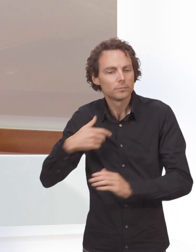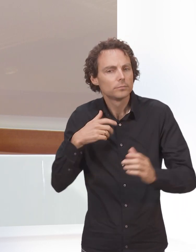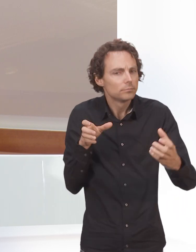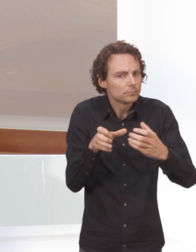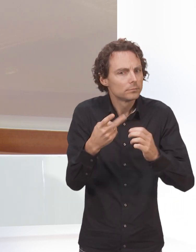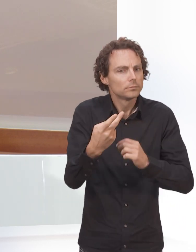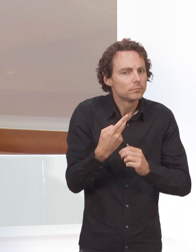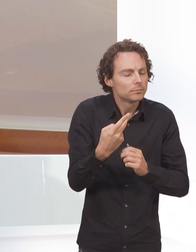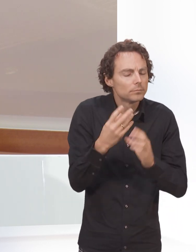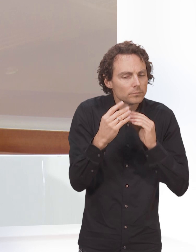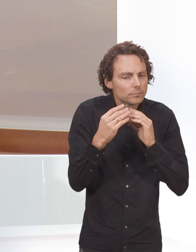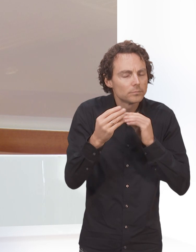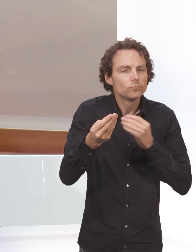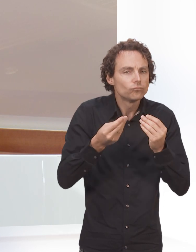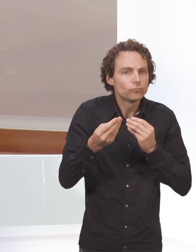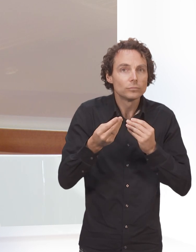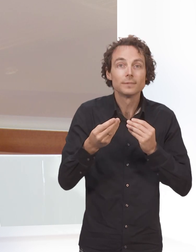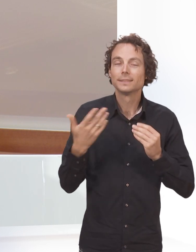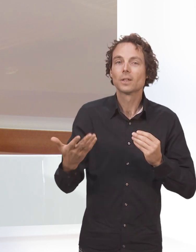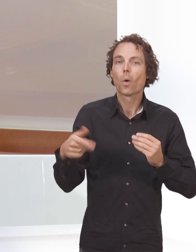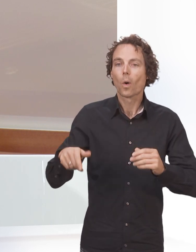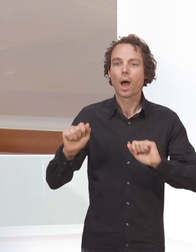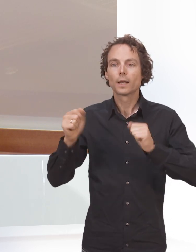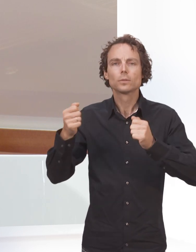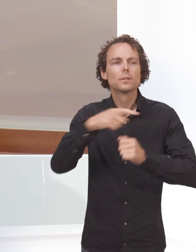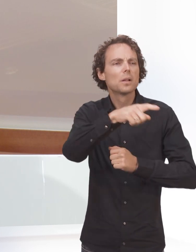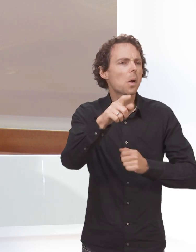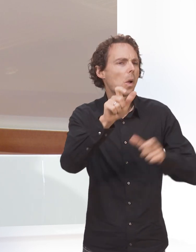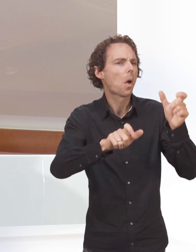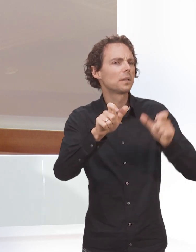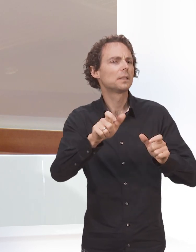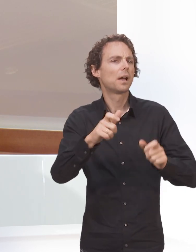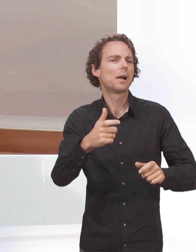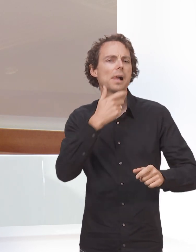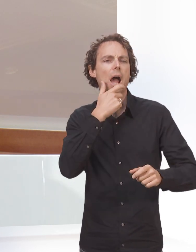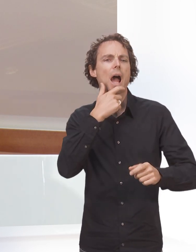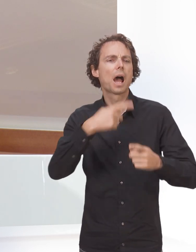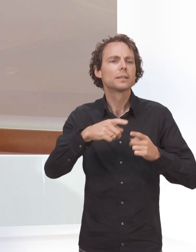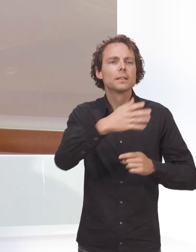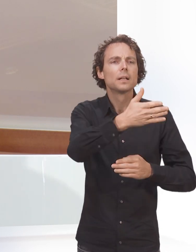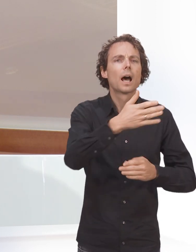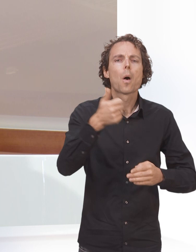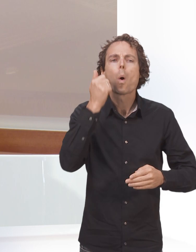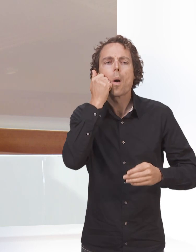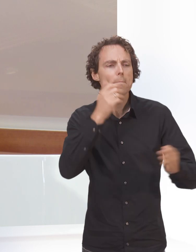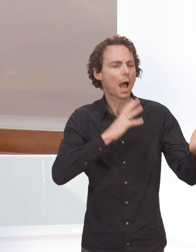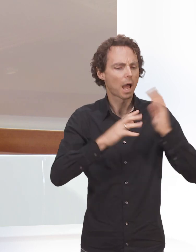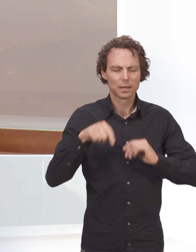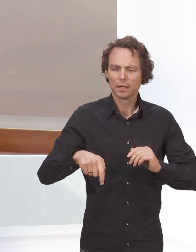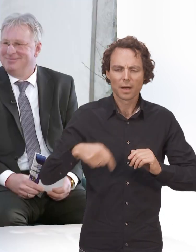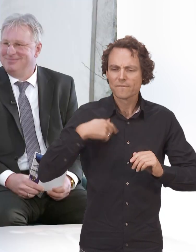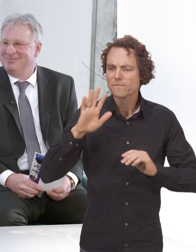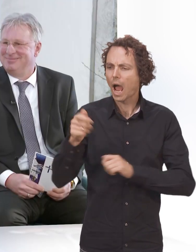Aber das ist so eine Aktion, dass die Leute lachen. Eine Oma sagt, sie angeln an der falschen Stelle, der Gulli ist weiter links.